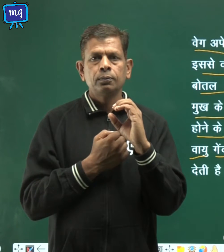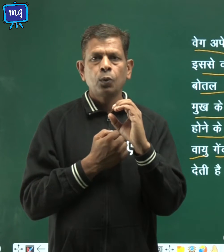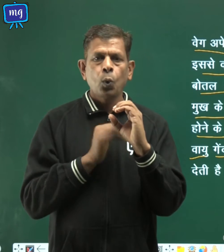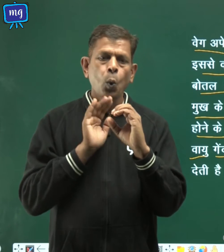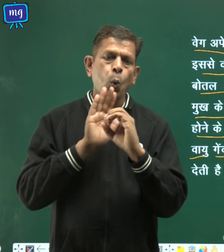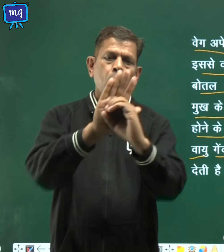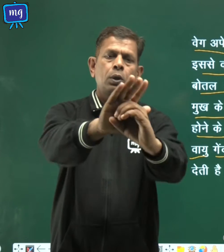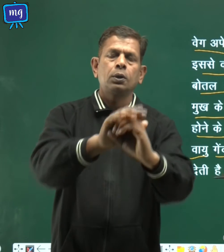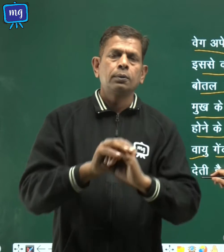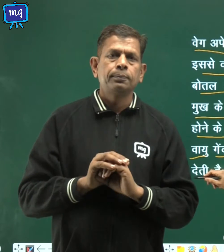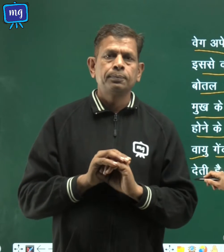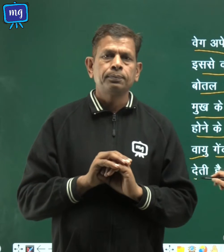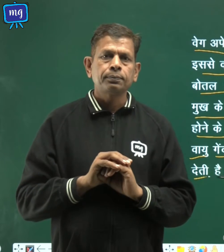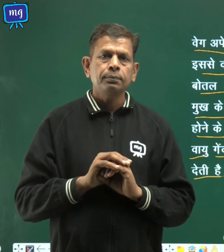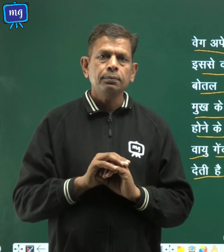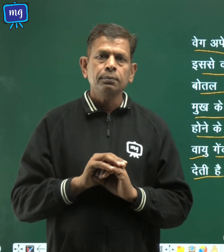धकेल देती है।